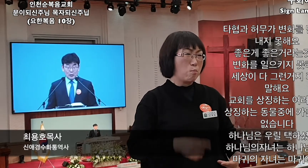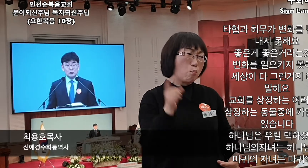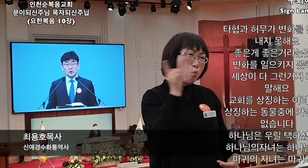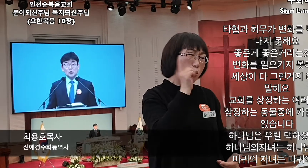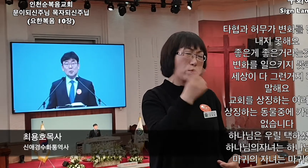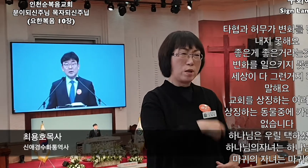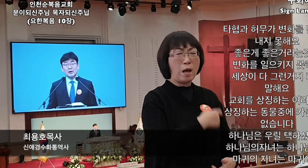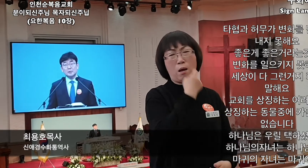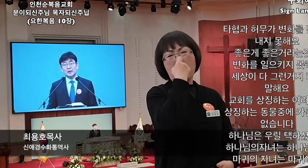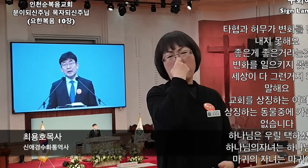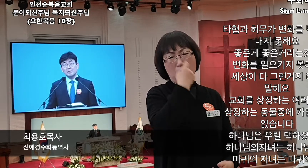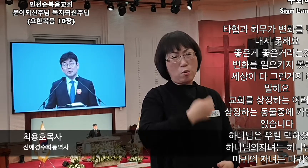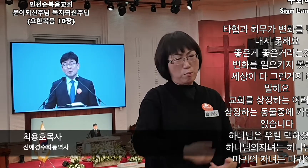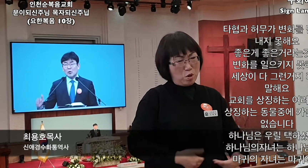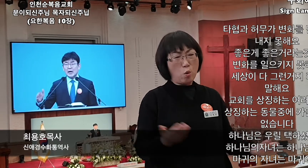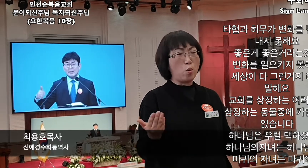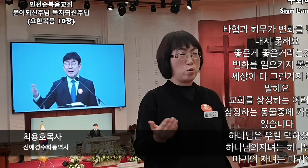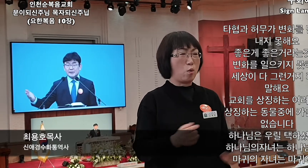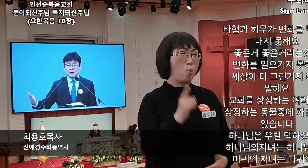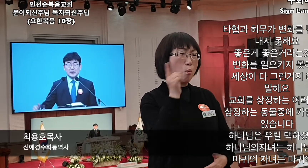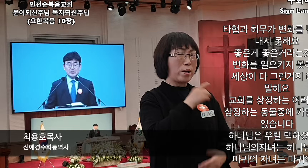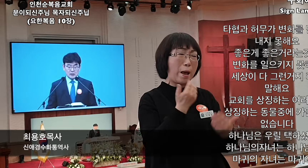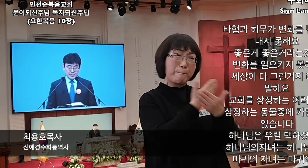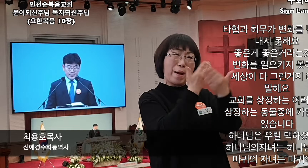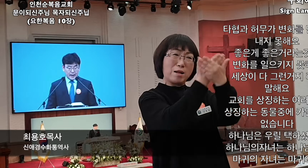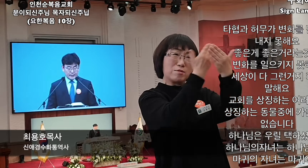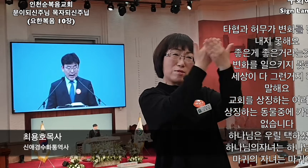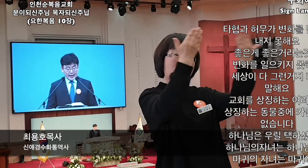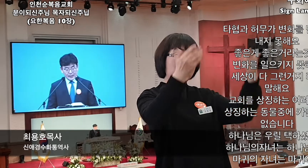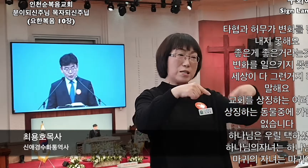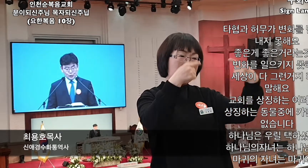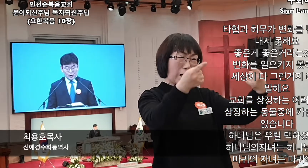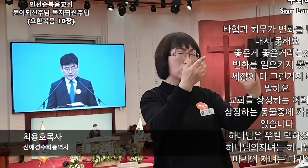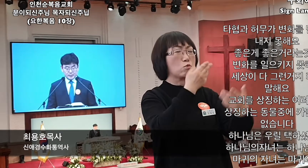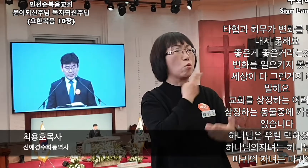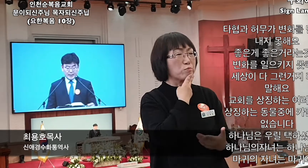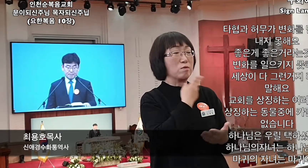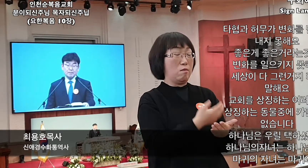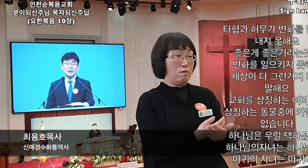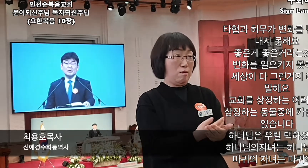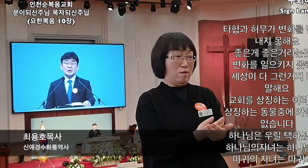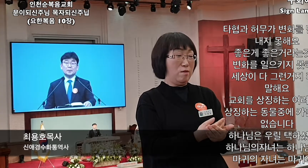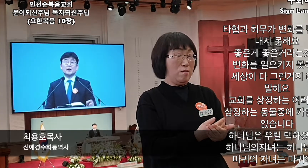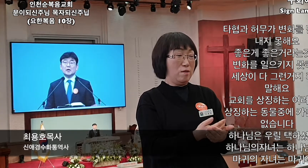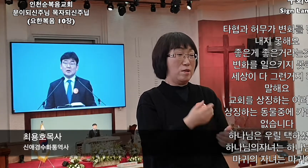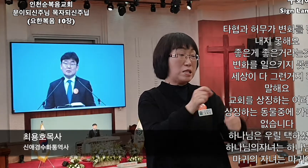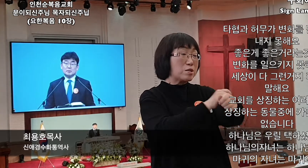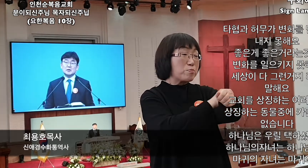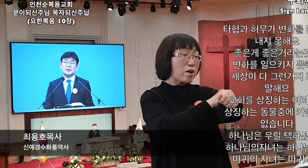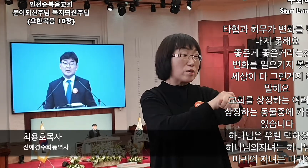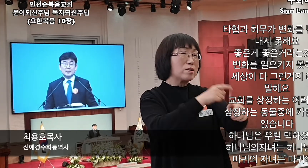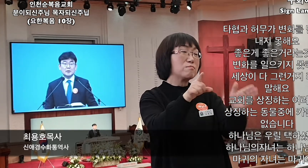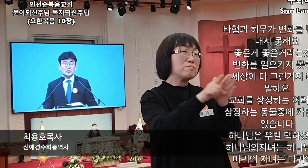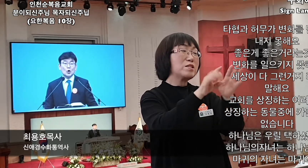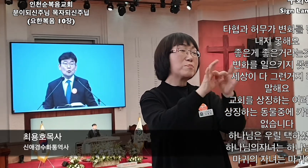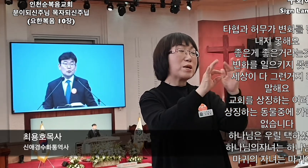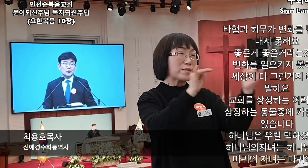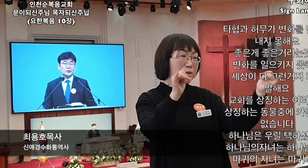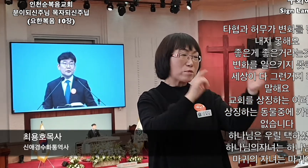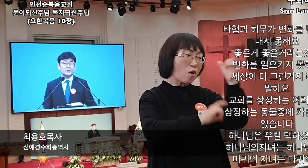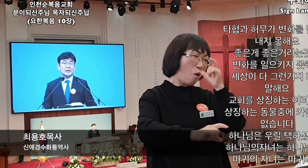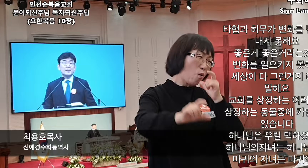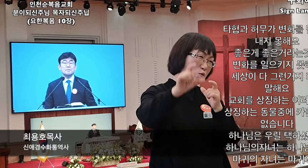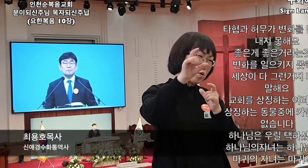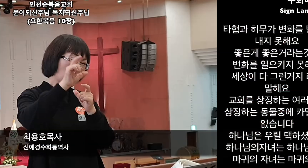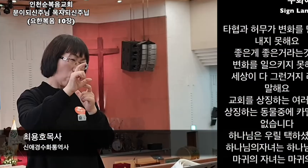하나 배우지도 못할 겁니다. 뭐 하나 발전되는 그 일에 나아갈 수 없습니다. 특별히 믿음의 사람들은